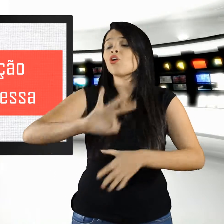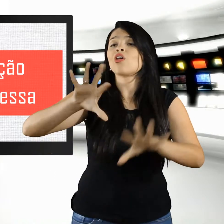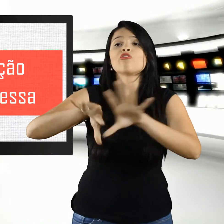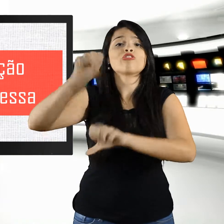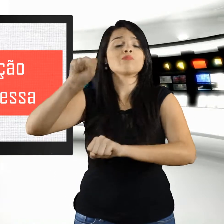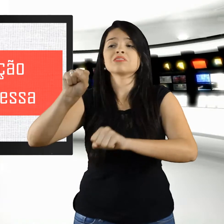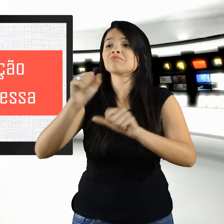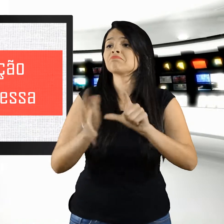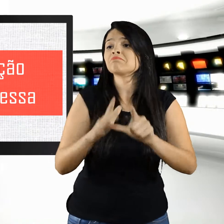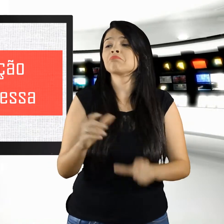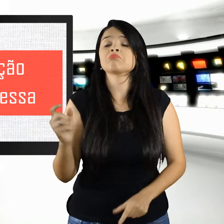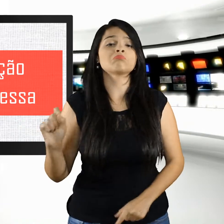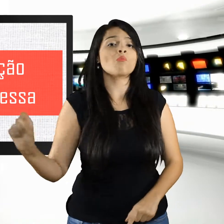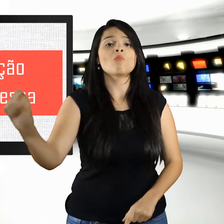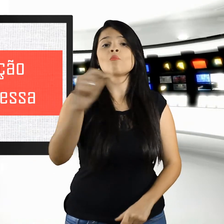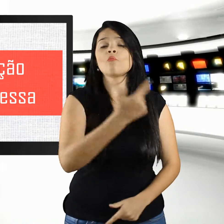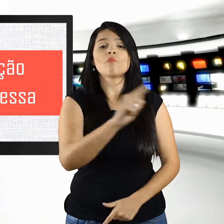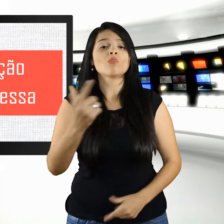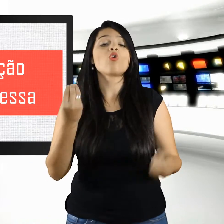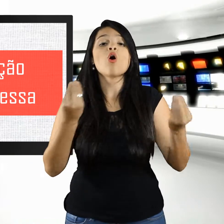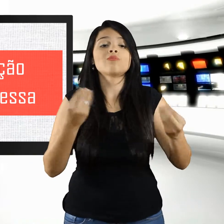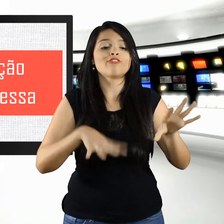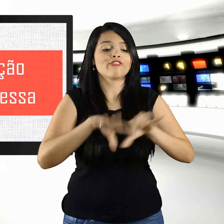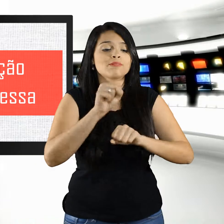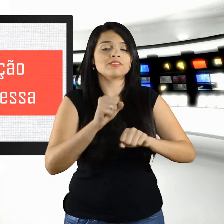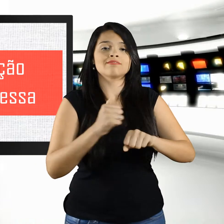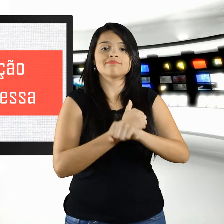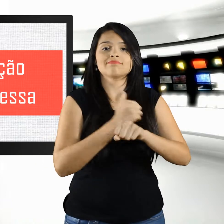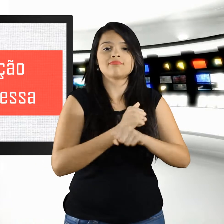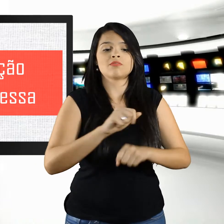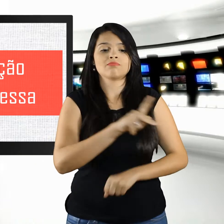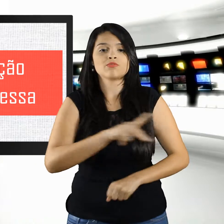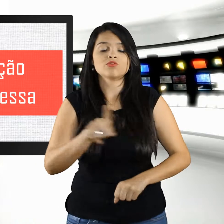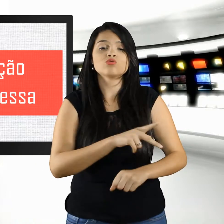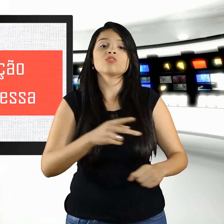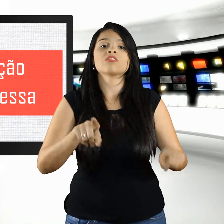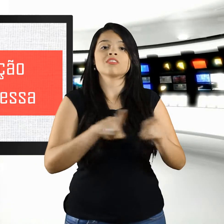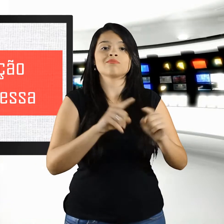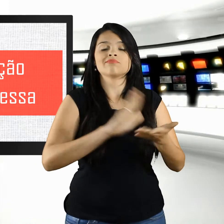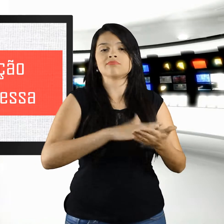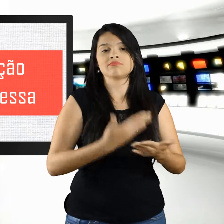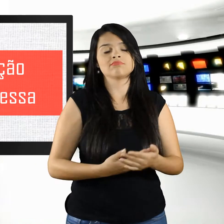atuação como intérpretes e professores de Libras. Posso garantir que esse prazo será